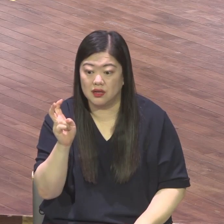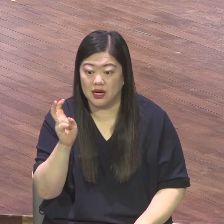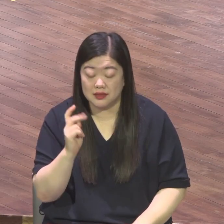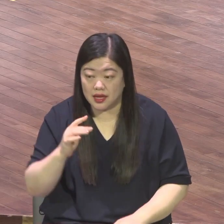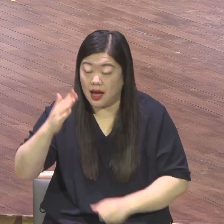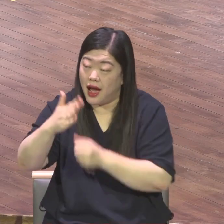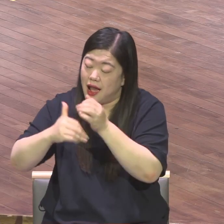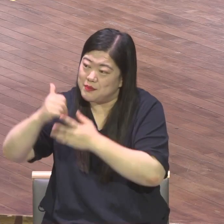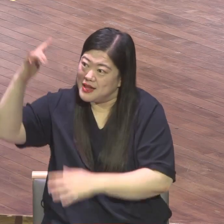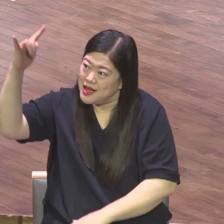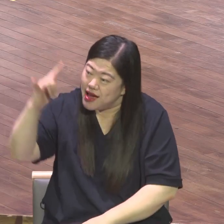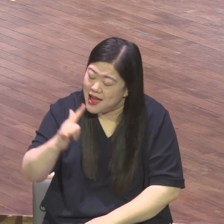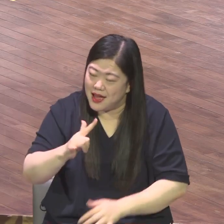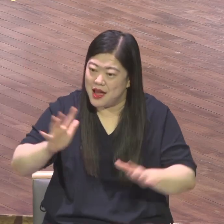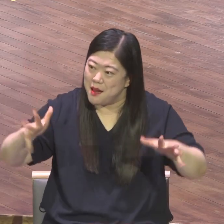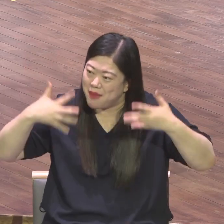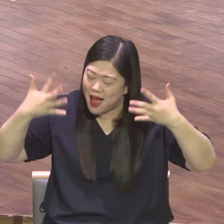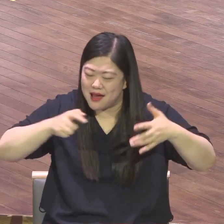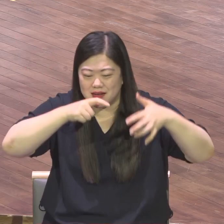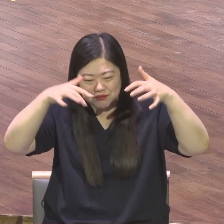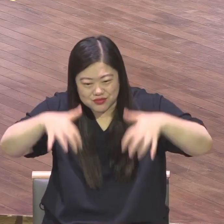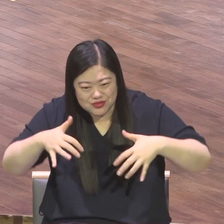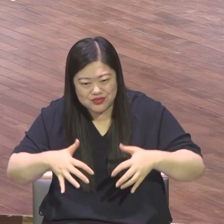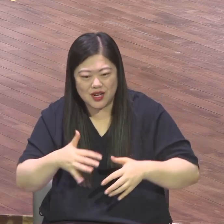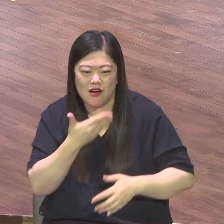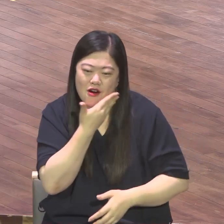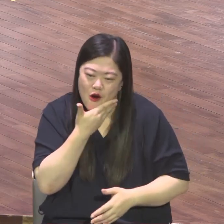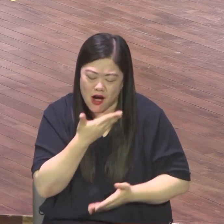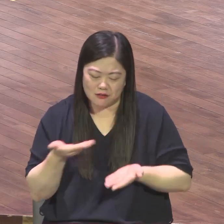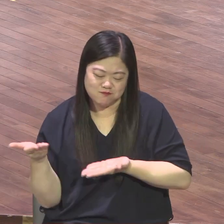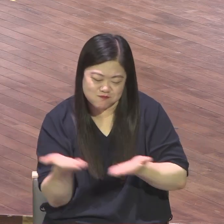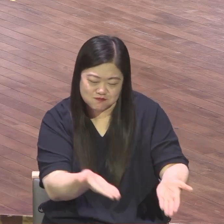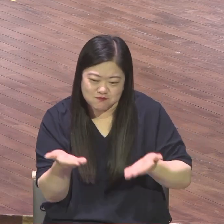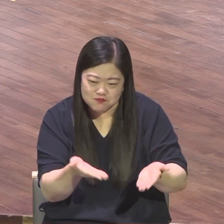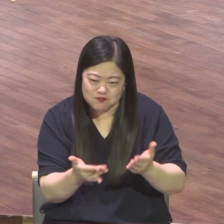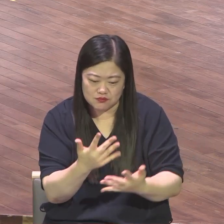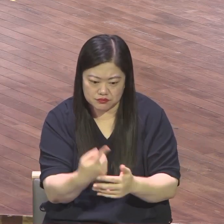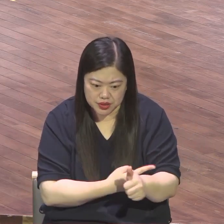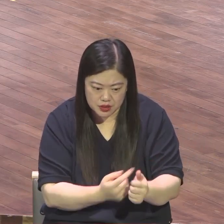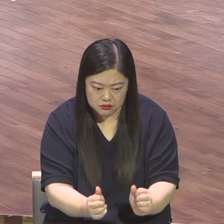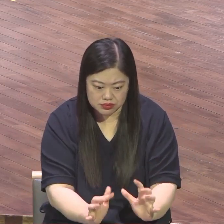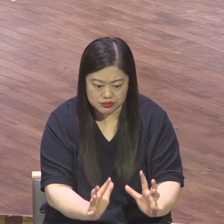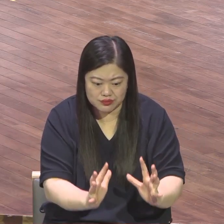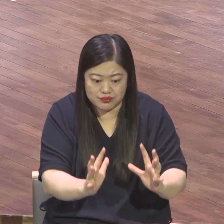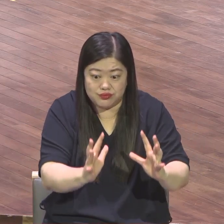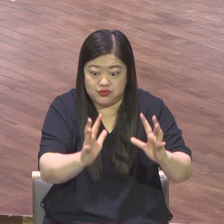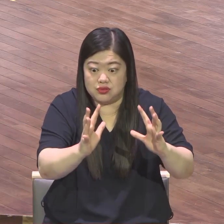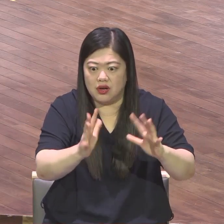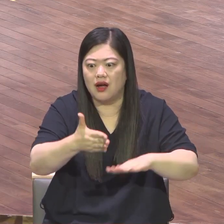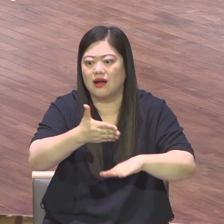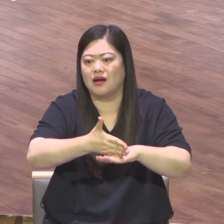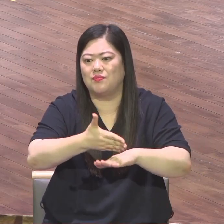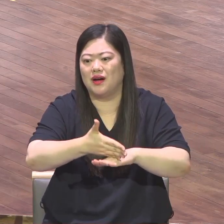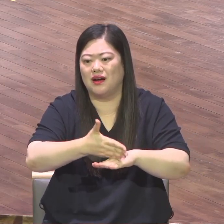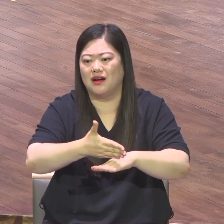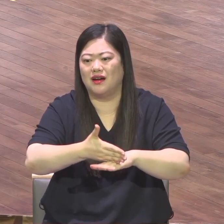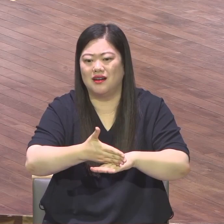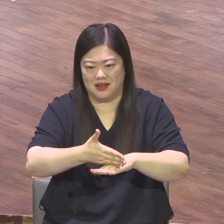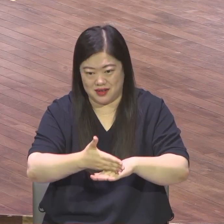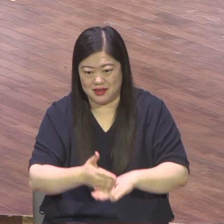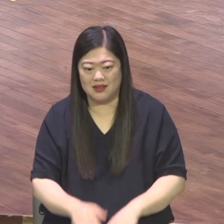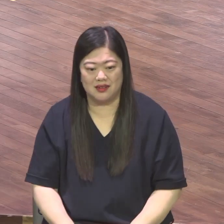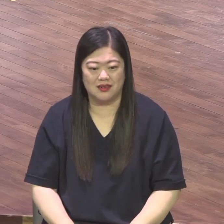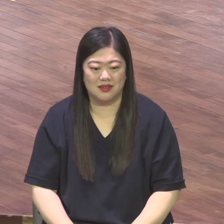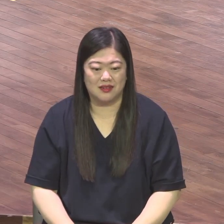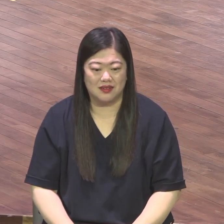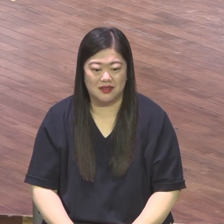하셨다. 감사하다. 아멘. 열심히 하는 거는 말할 것도 없고 열심히 해본도 안 된다니까요. 하나님 안